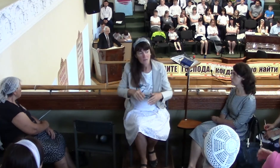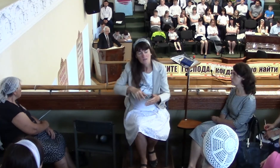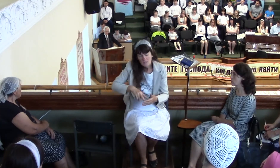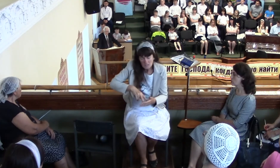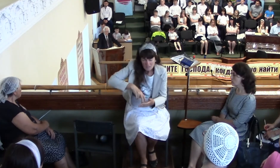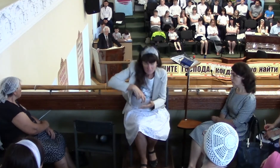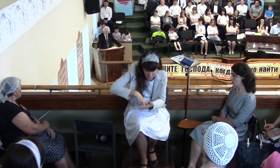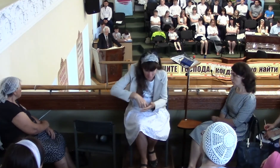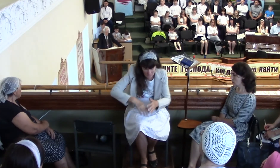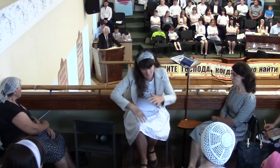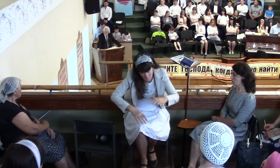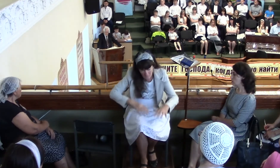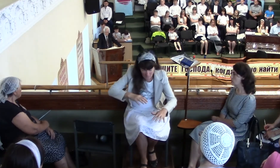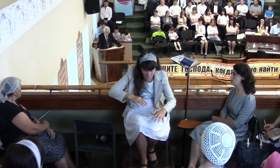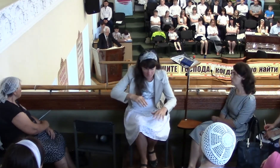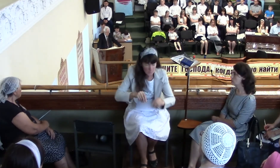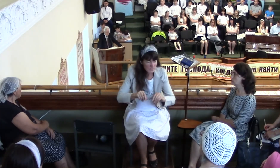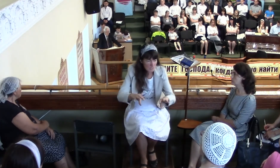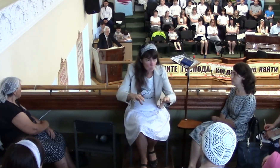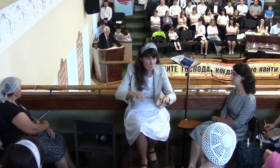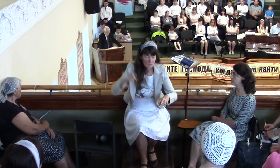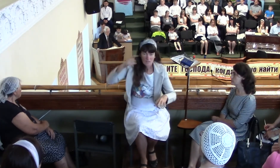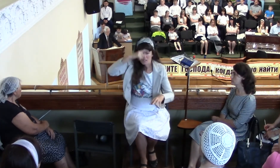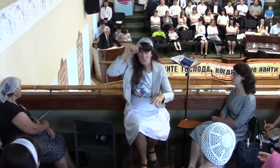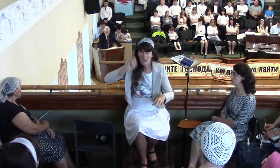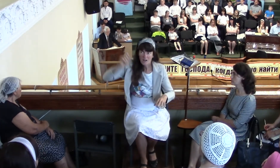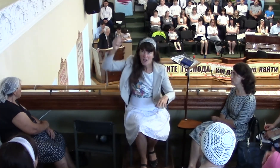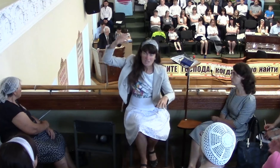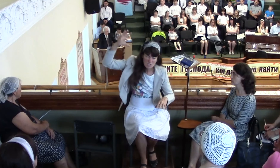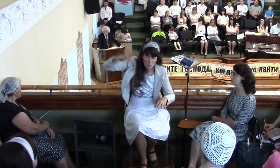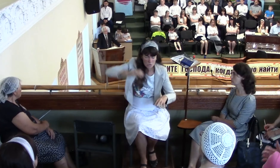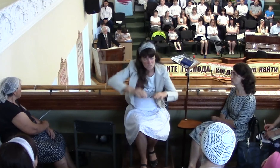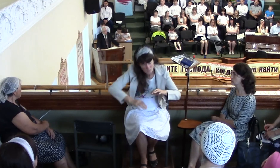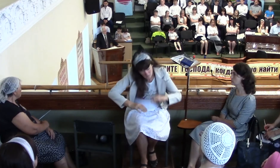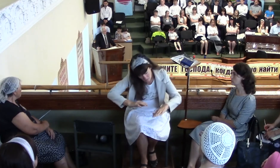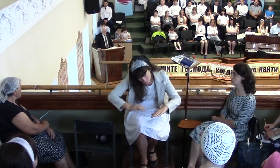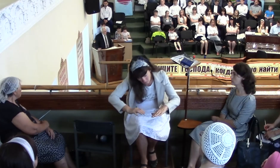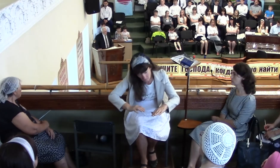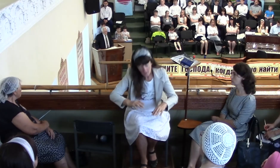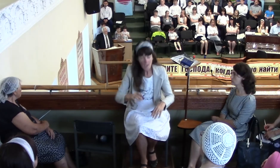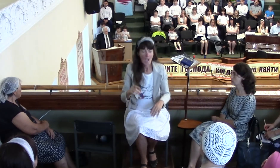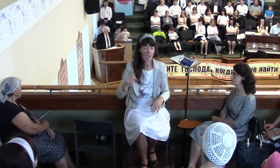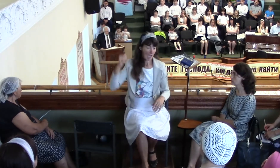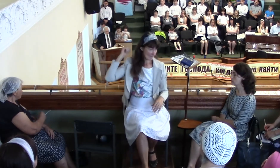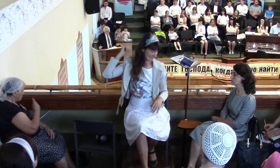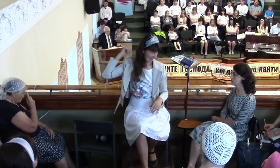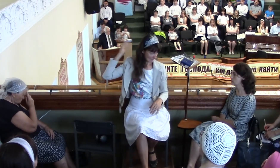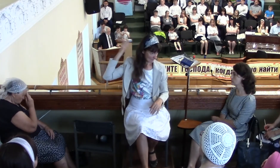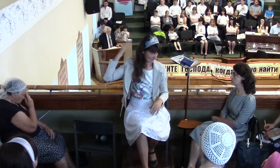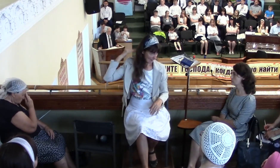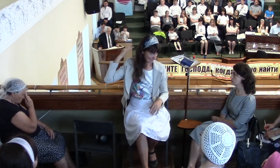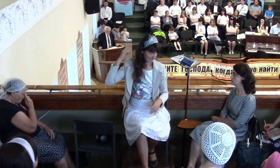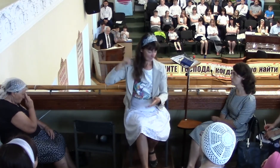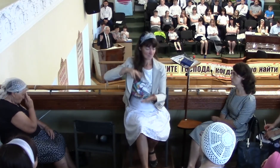птица. Он получил большие деньги. Но потом кто-то нашелся, кто